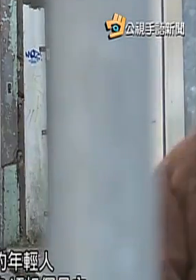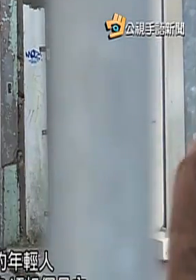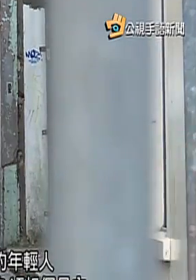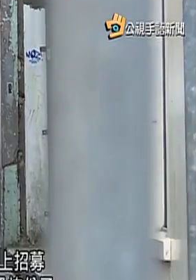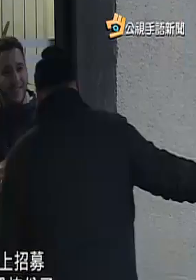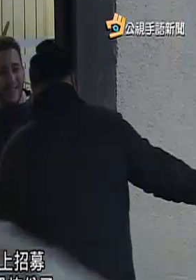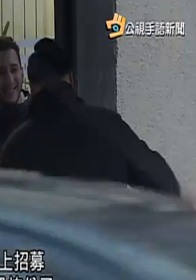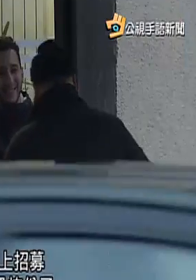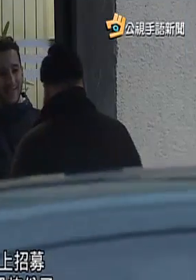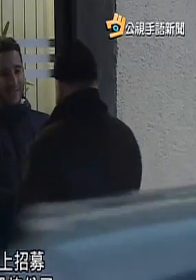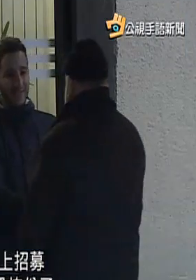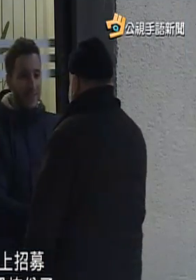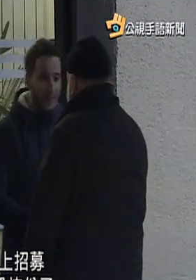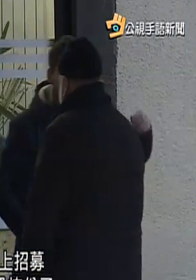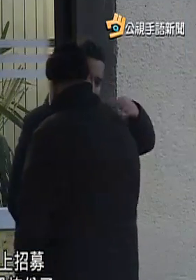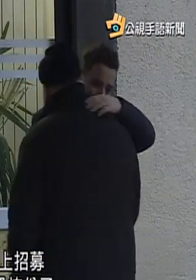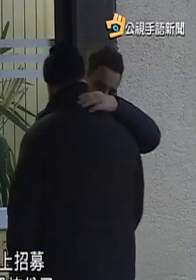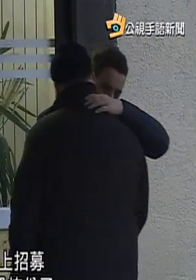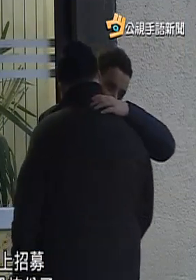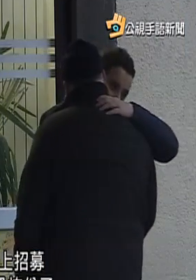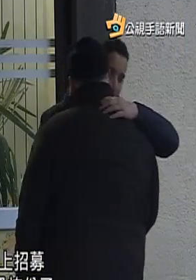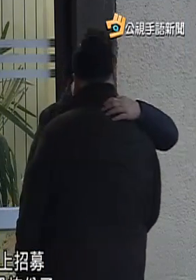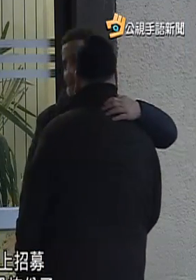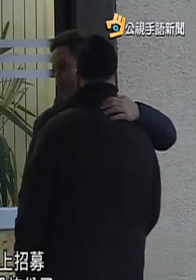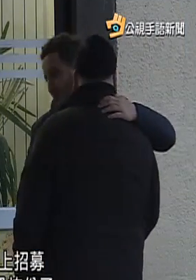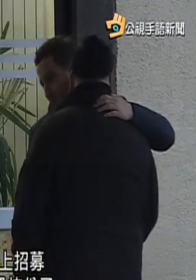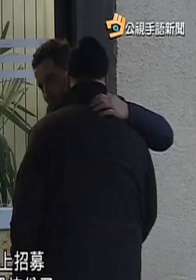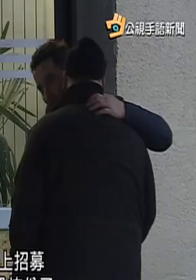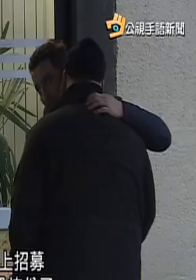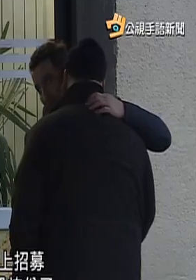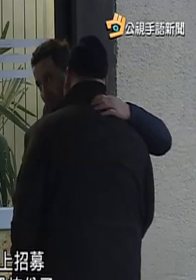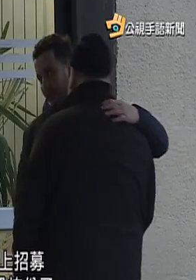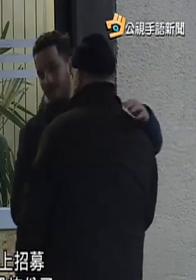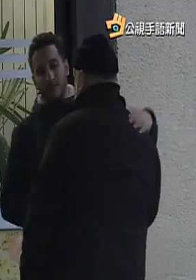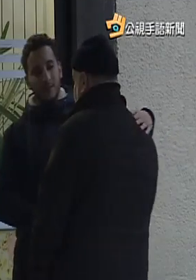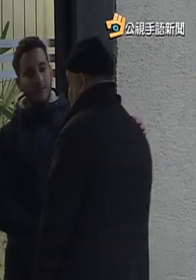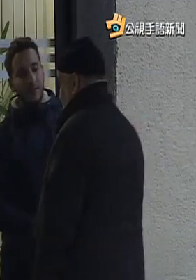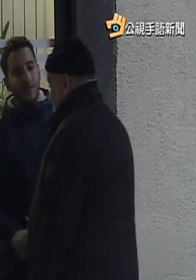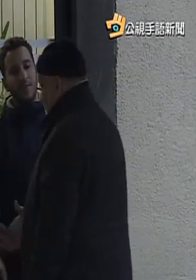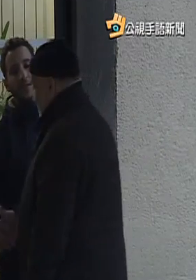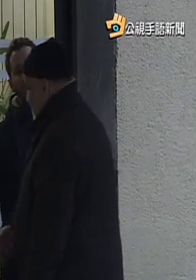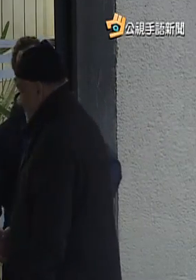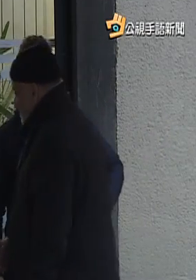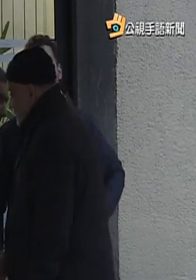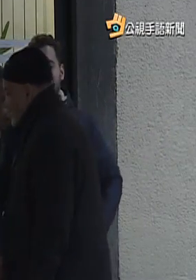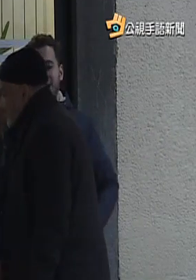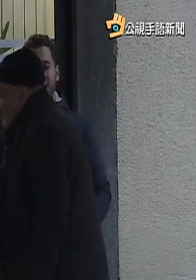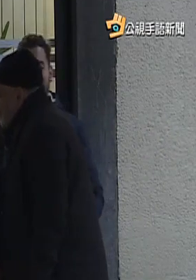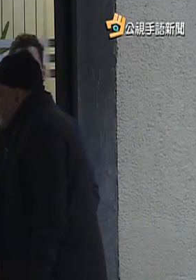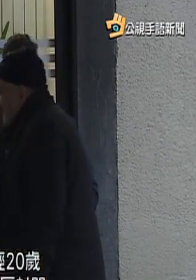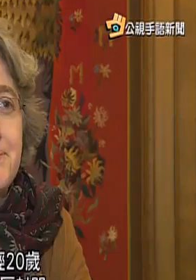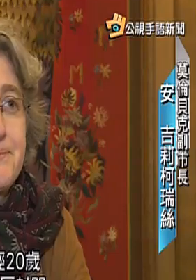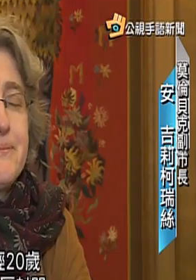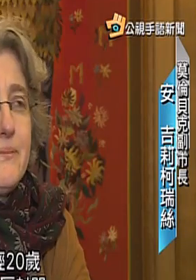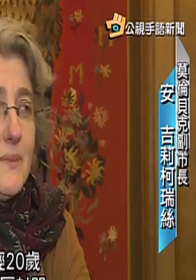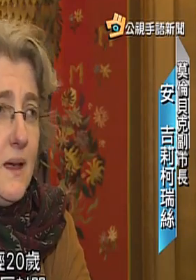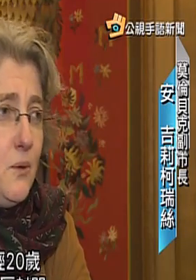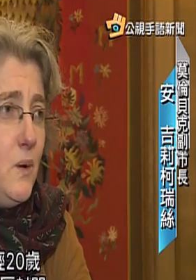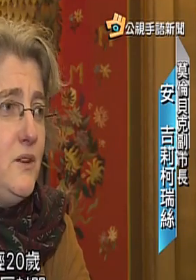就被 IS 线上招募洗脑成为恐怖分子。 So when you